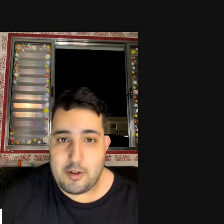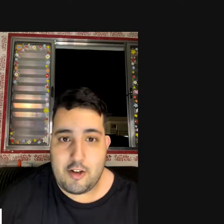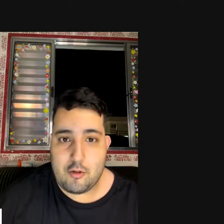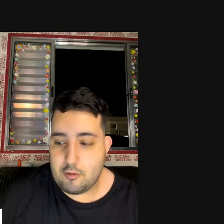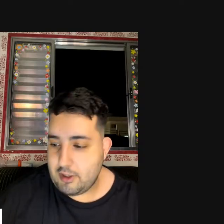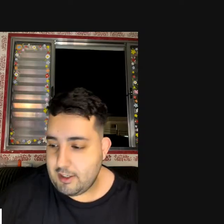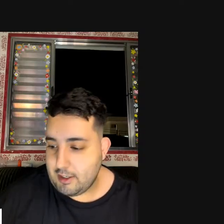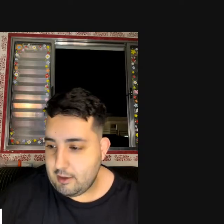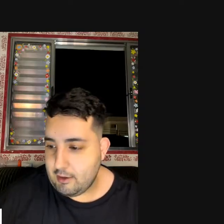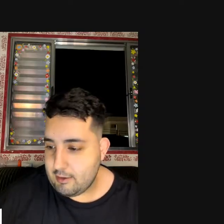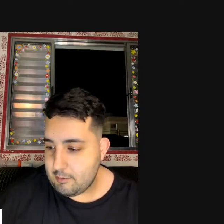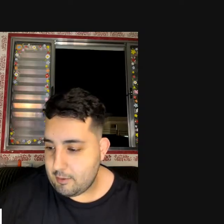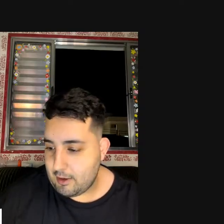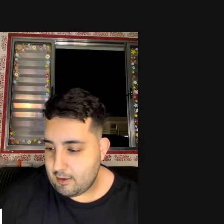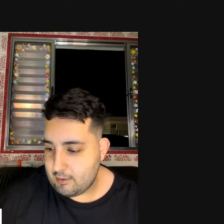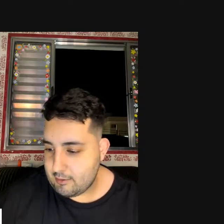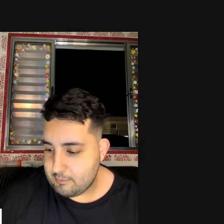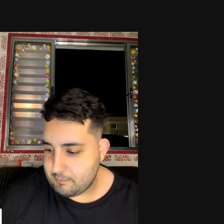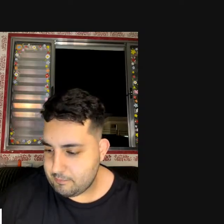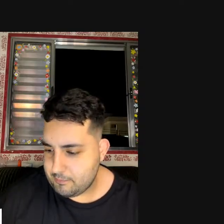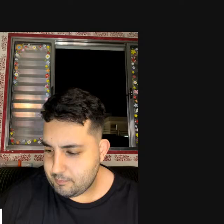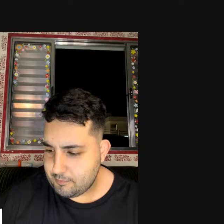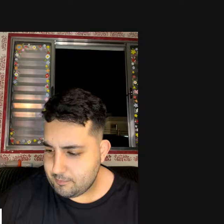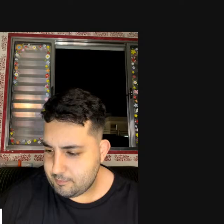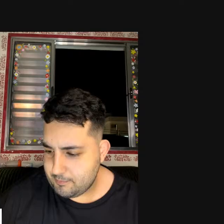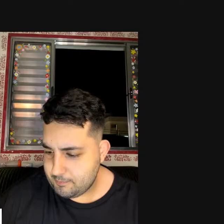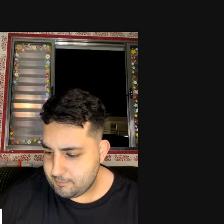Vou mandar de novo o link aqui para ela.